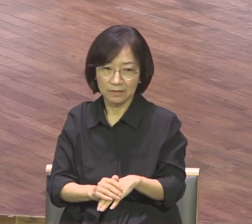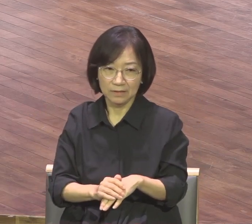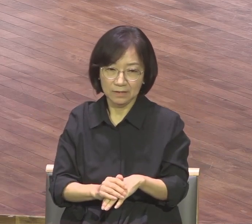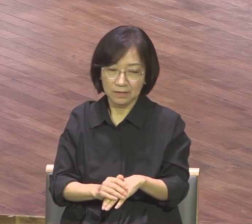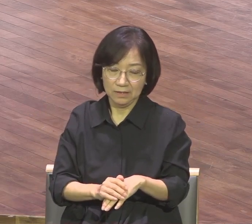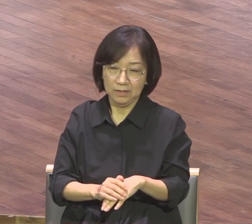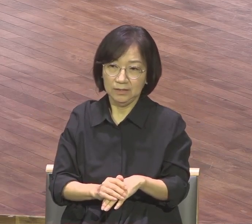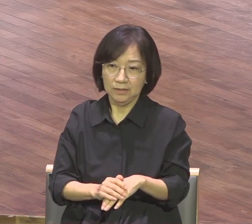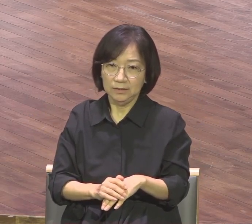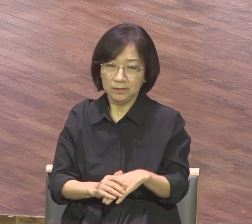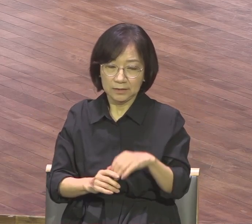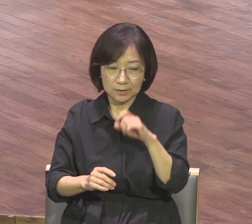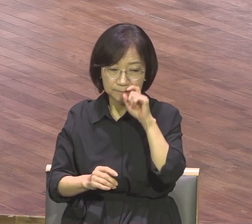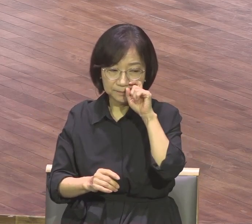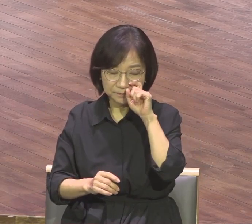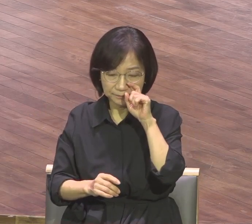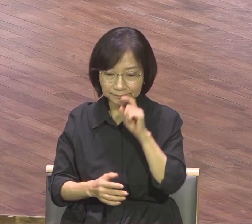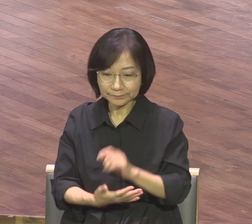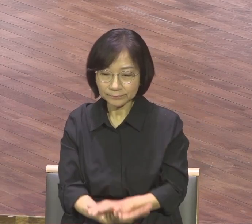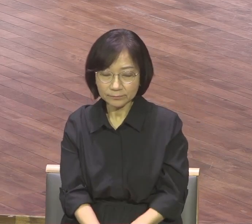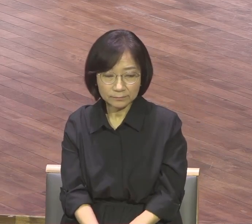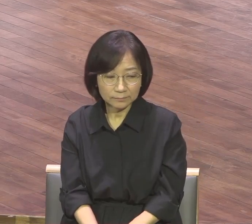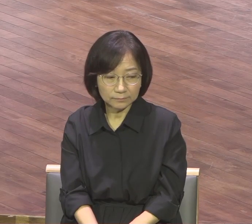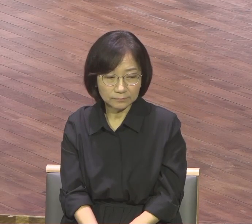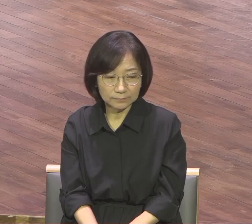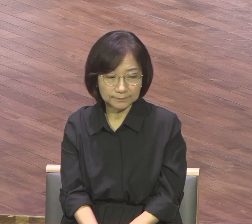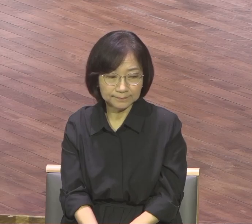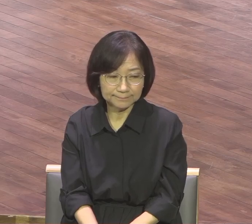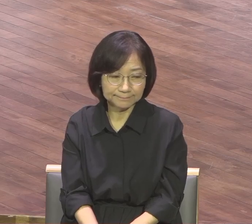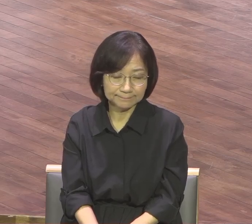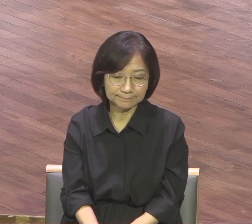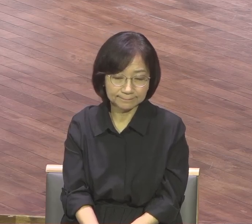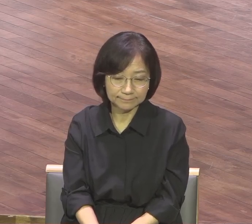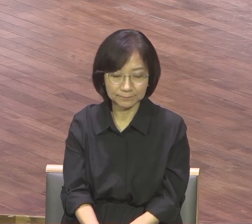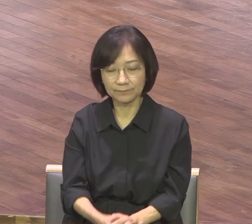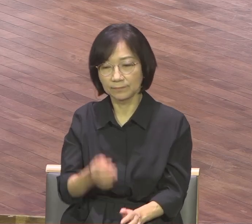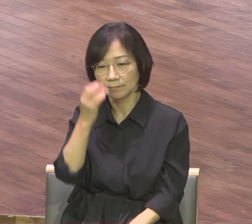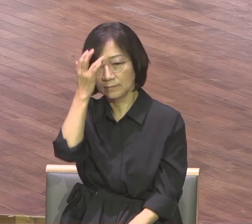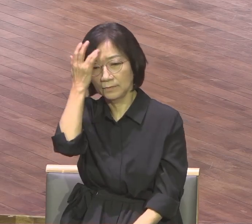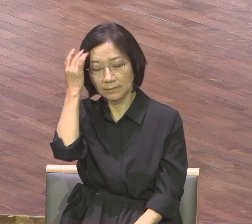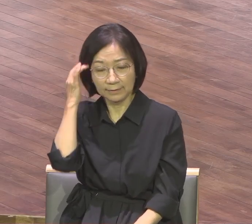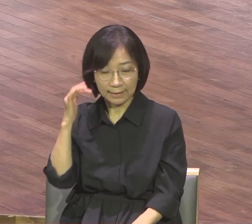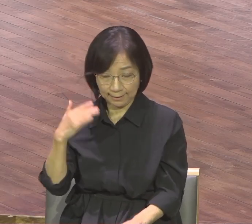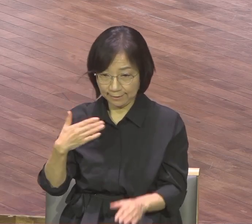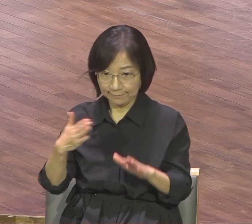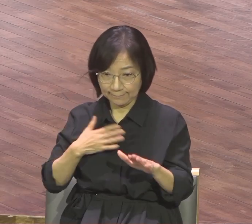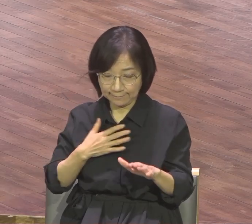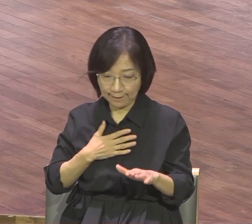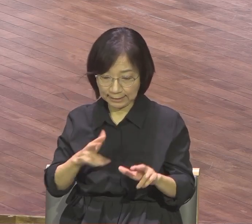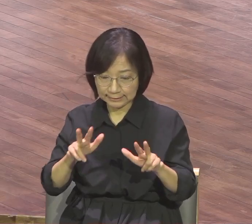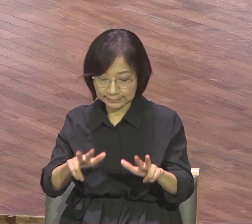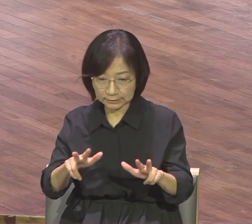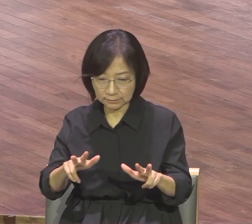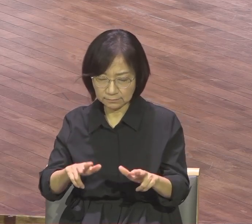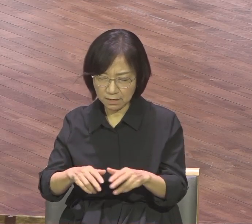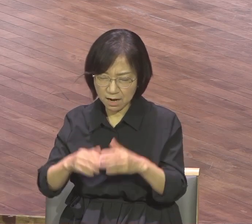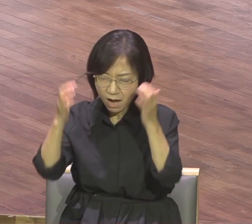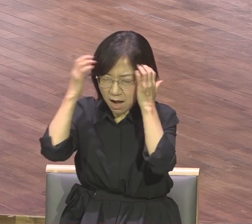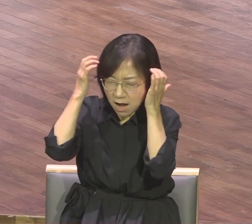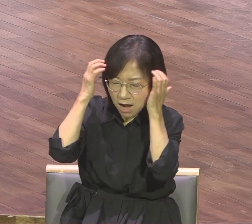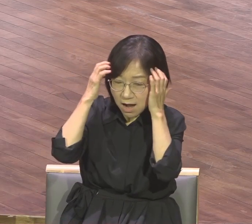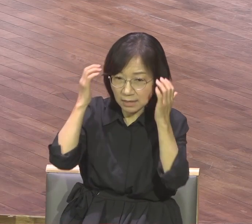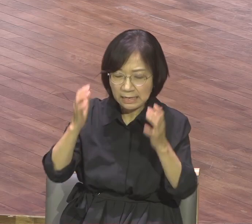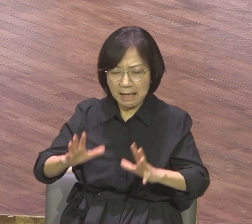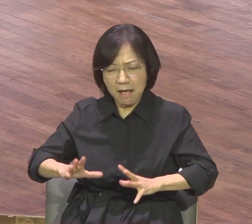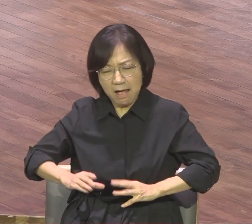수 있었던 힘이 어디서 나느냐? 주의 일을 한다는 내가 이 일은 매를 맞아도